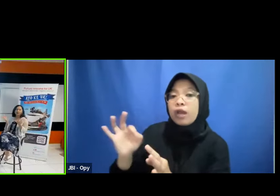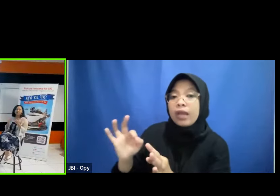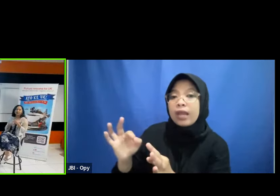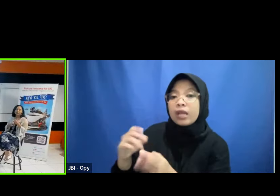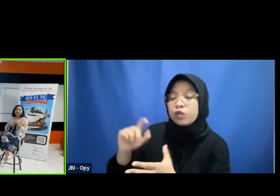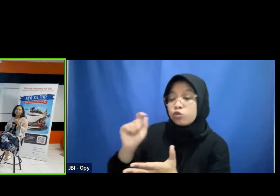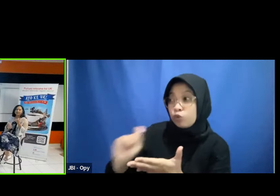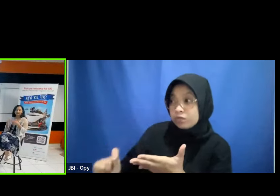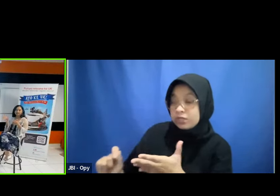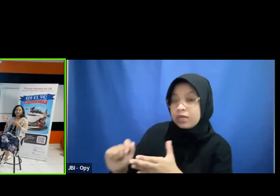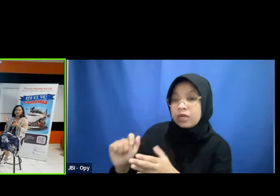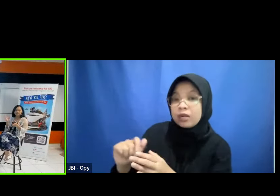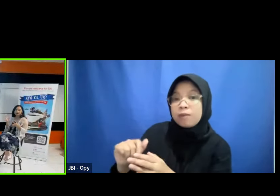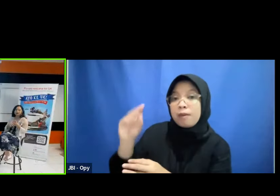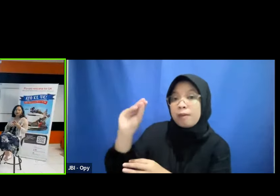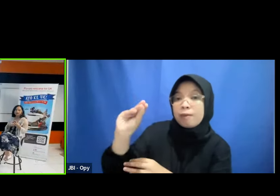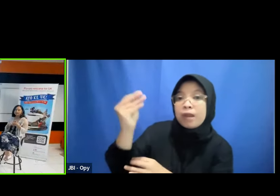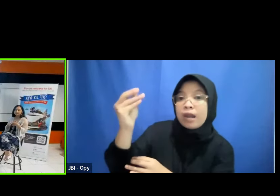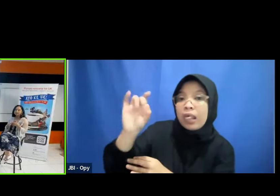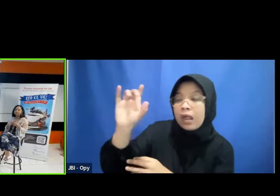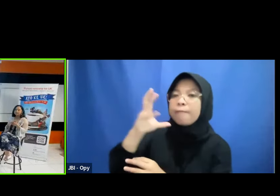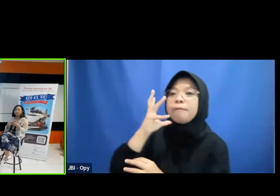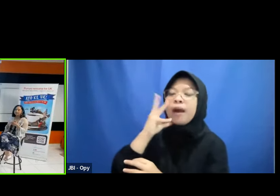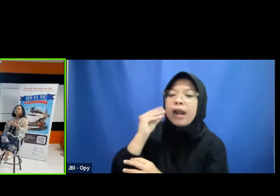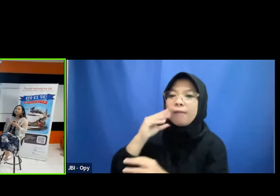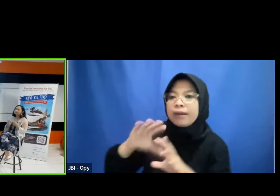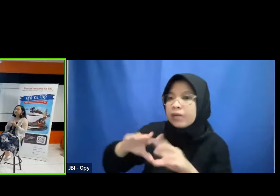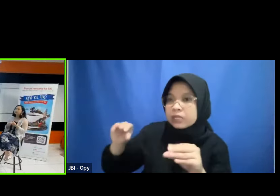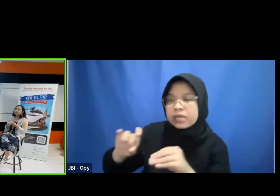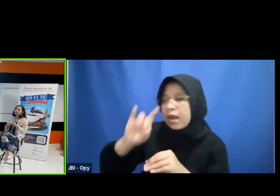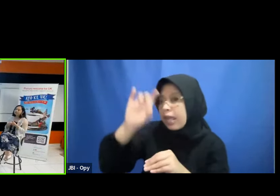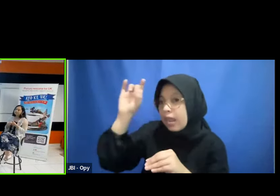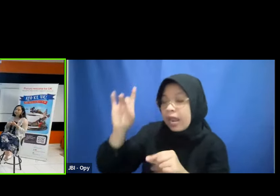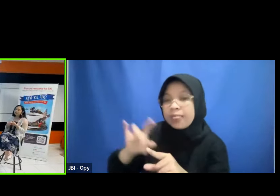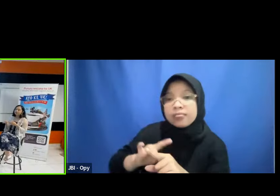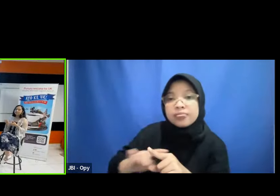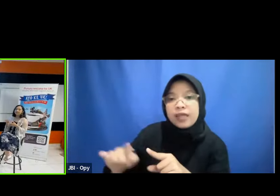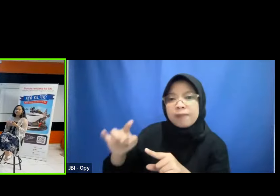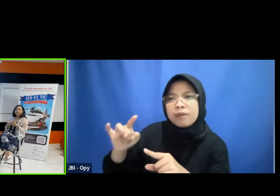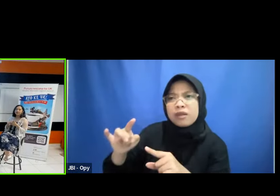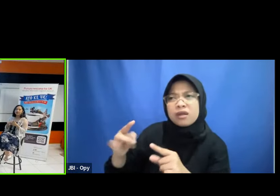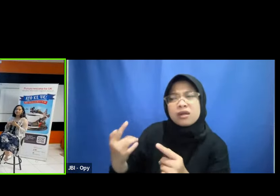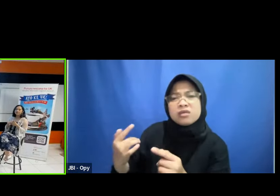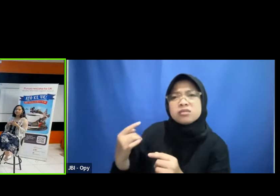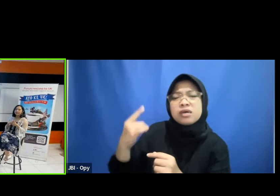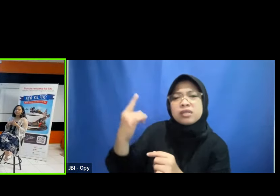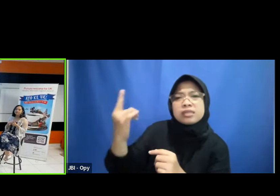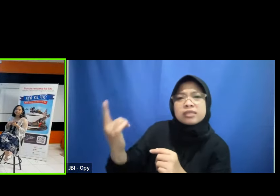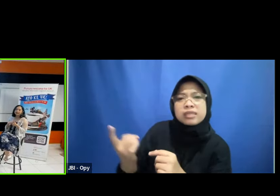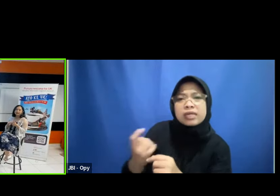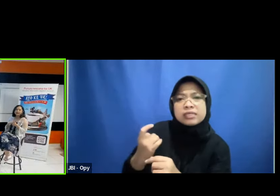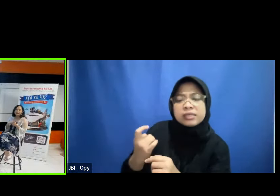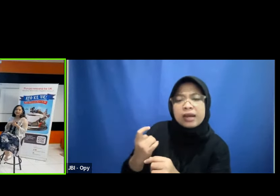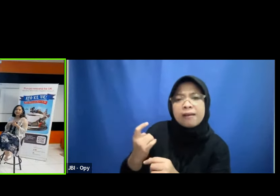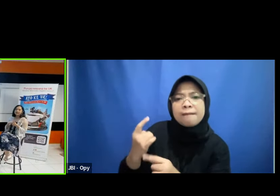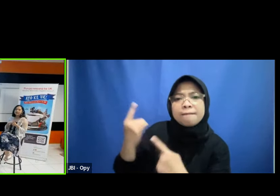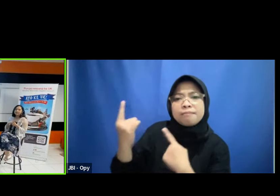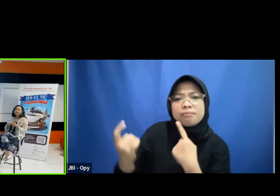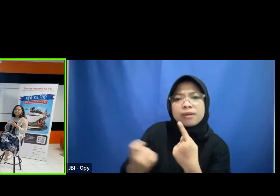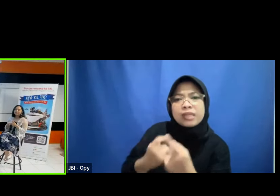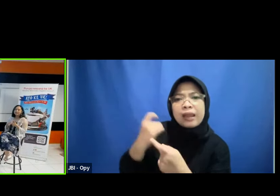es aku gitu kayak leadership apa pengalaman kerja segala macam Tapi yang aku gak dipect aku ditanya pertanyaan-pertanyaan